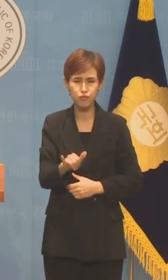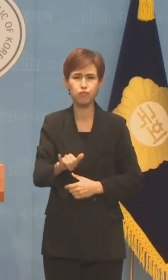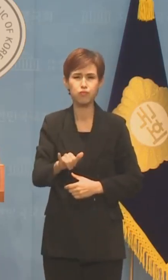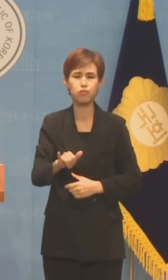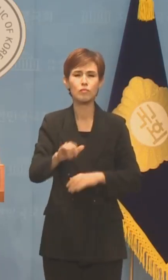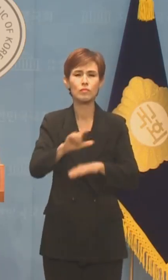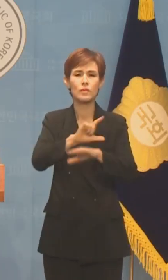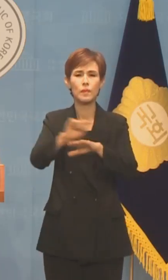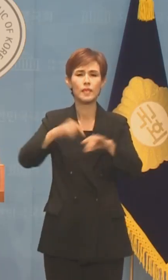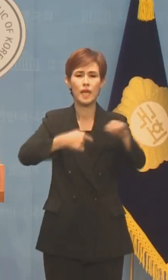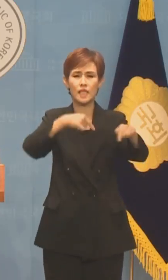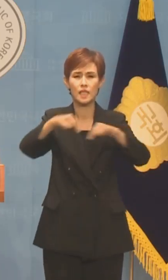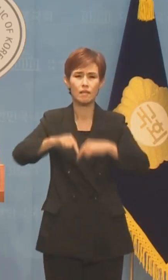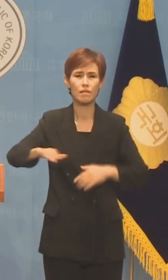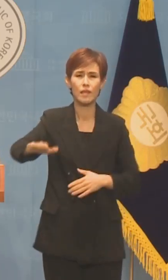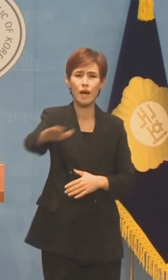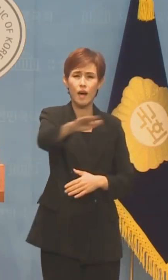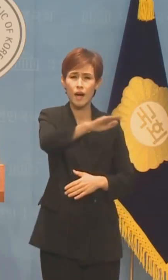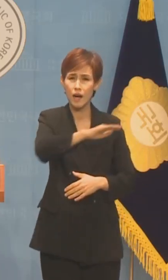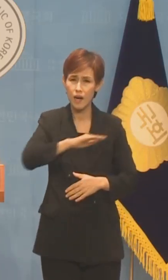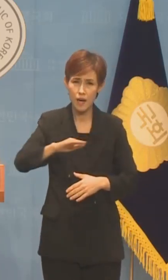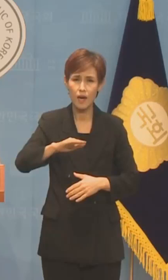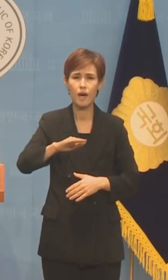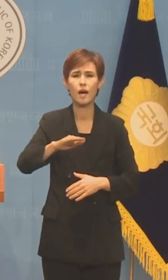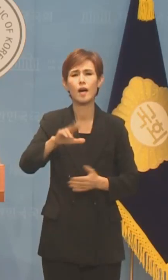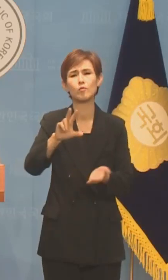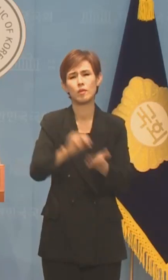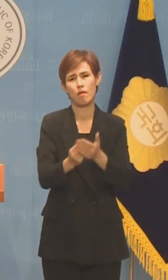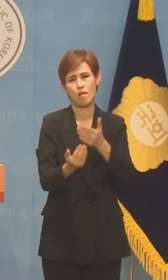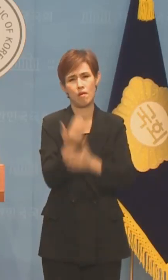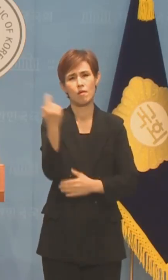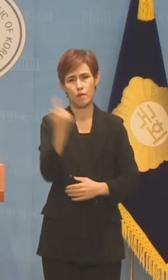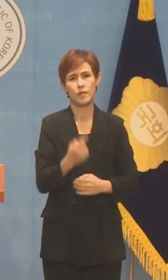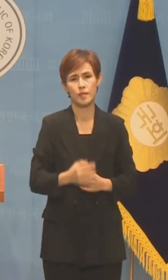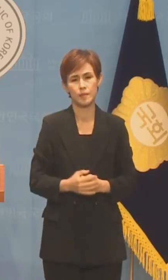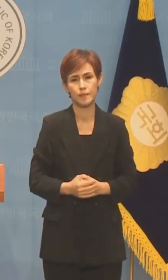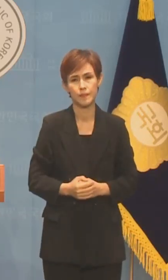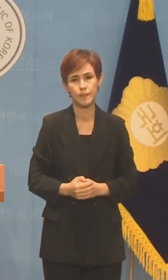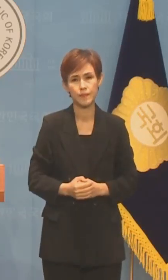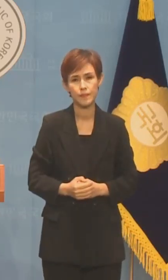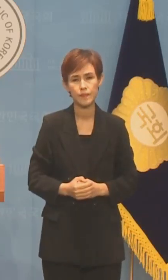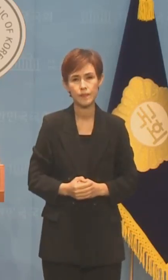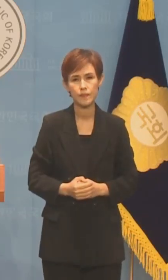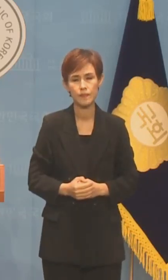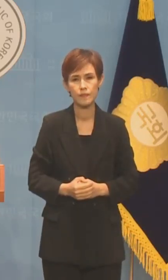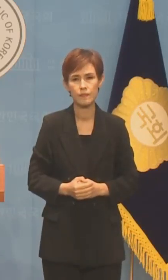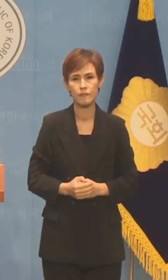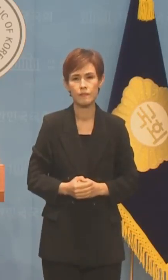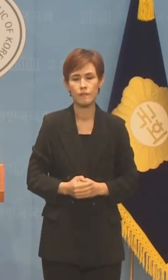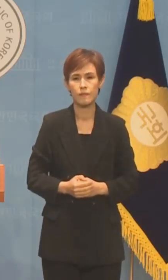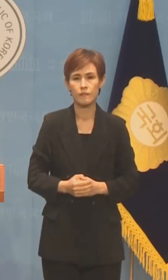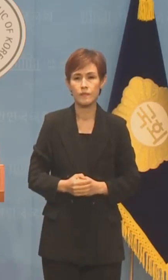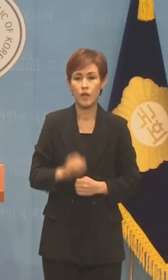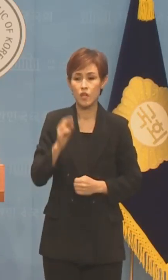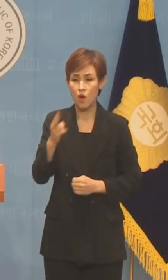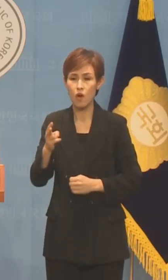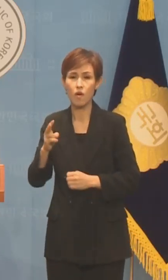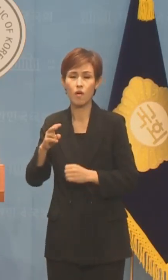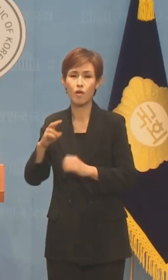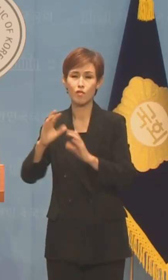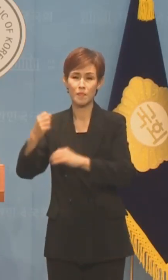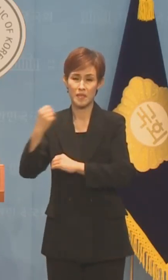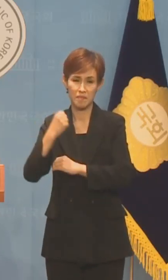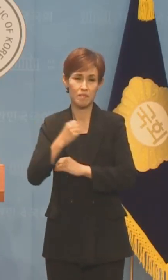지방자치 전반적 현 주소를 보여주고 있습니다. 거대 양당이 줄 세우기식